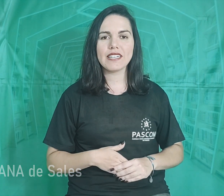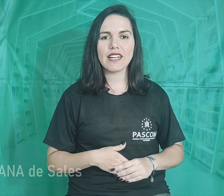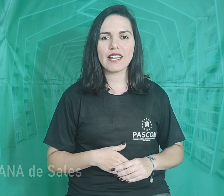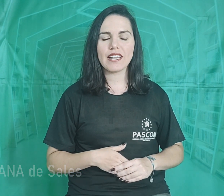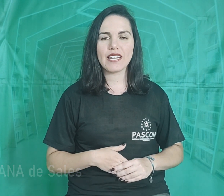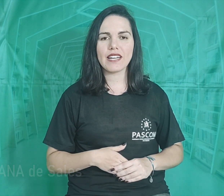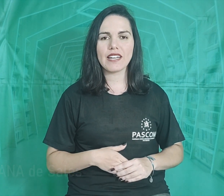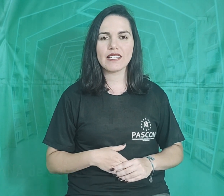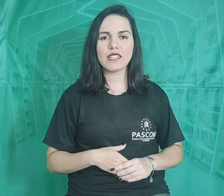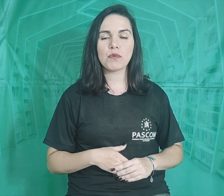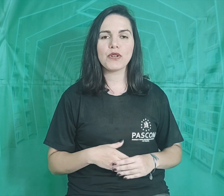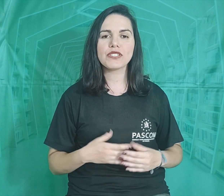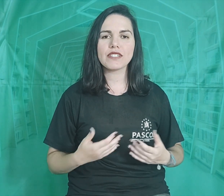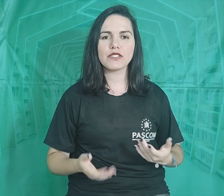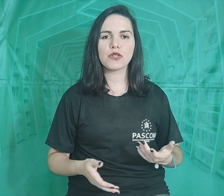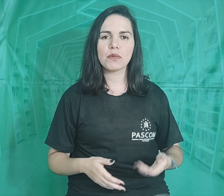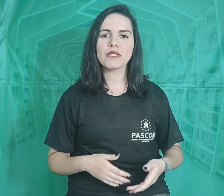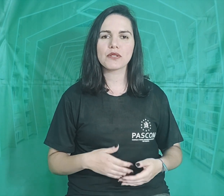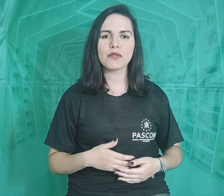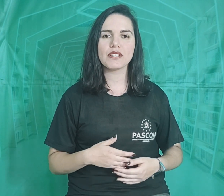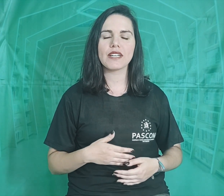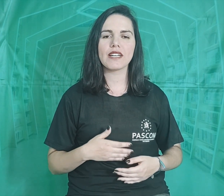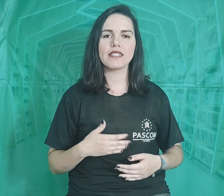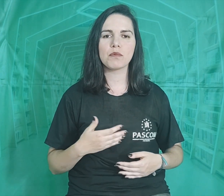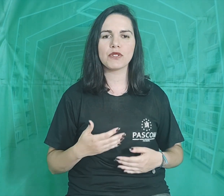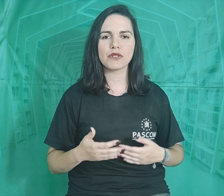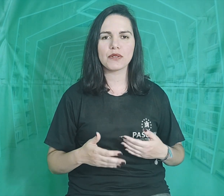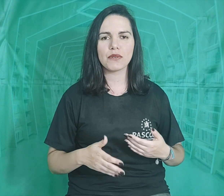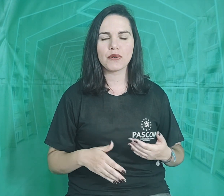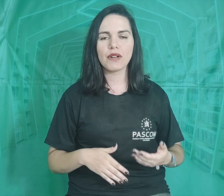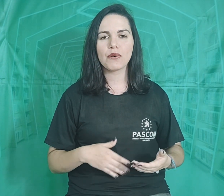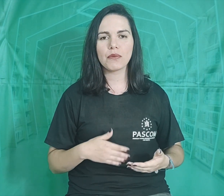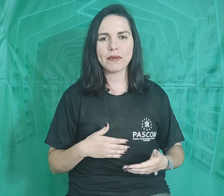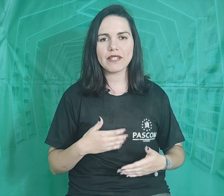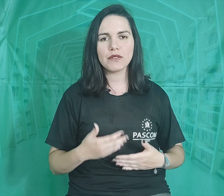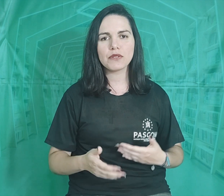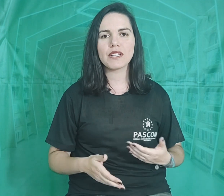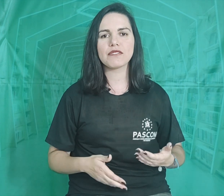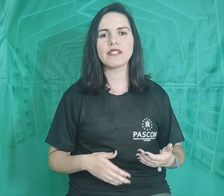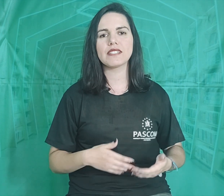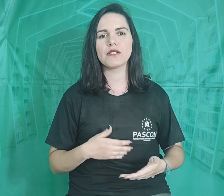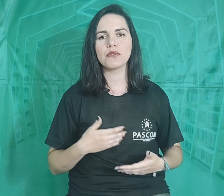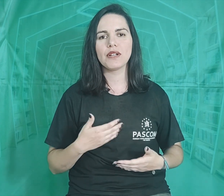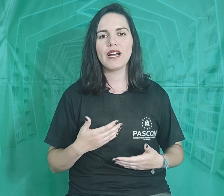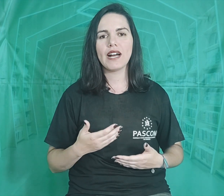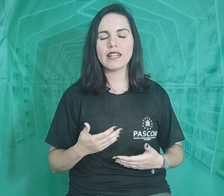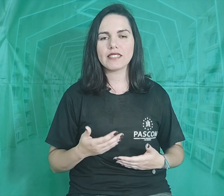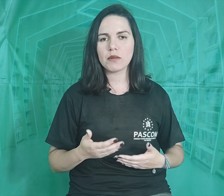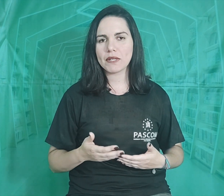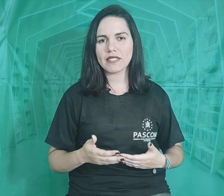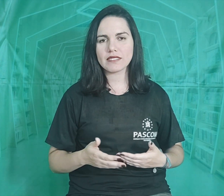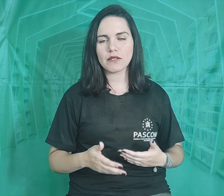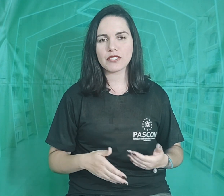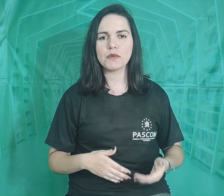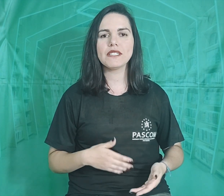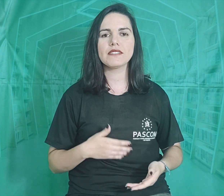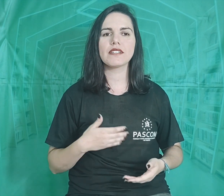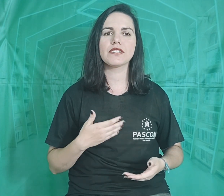E depois que a gente começou, né, depois de um período, né, fazendo a interpretação nas missas,